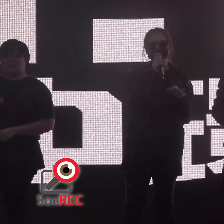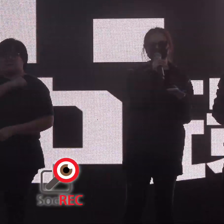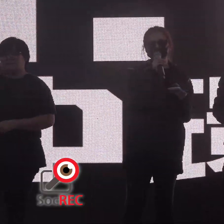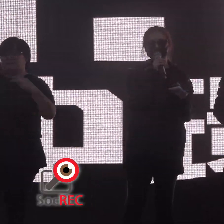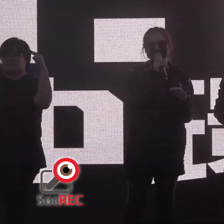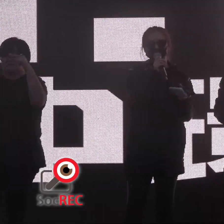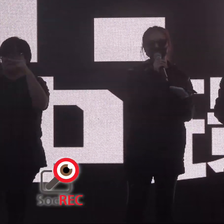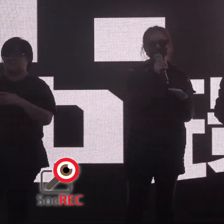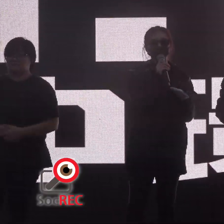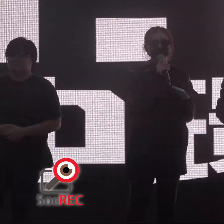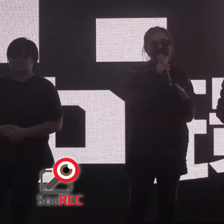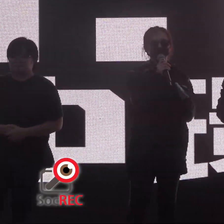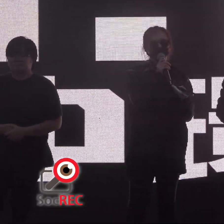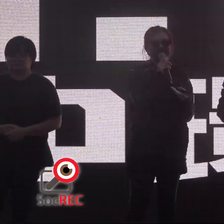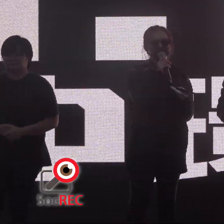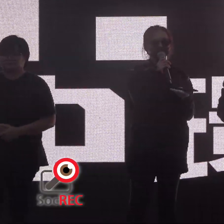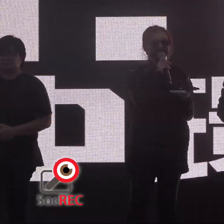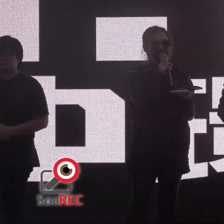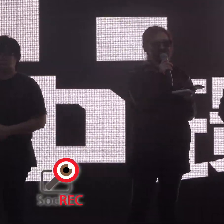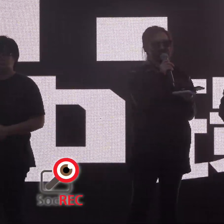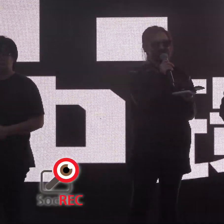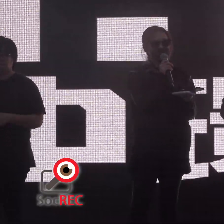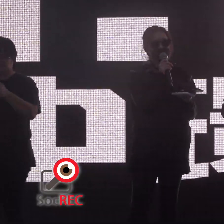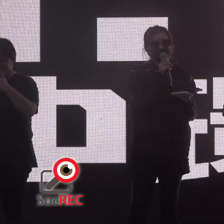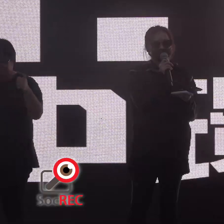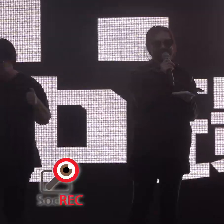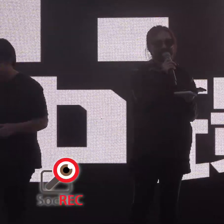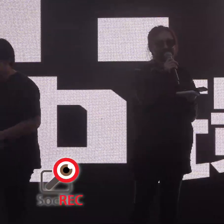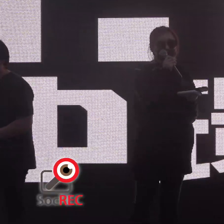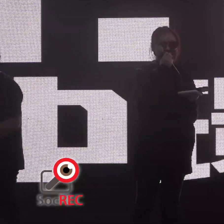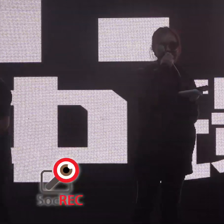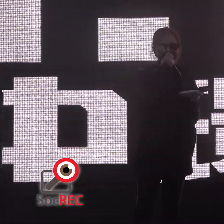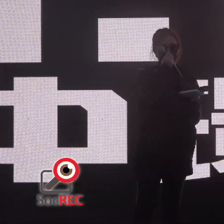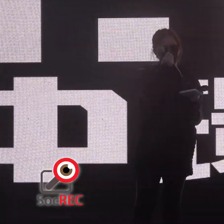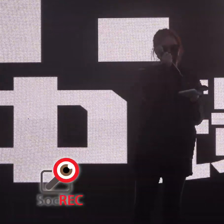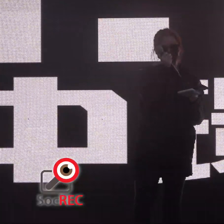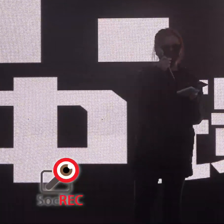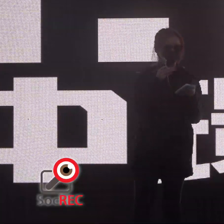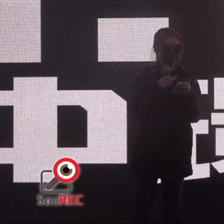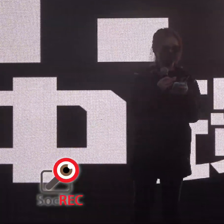see you next Sunday. Thank you so much for joining the assembly.